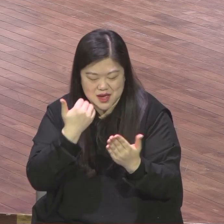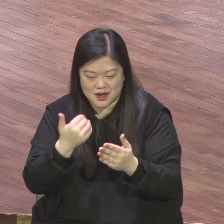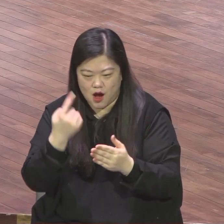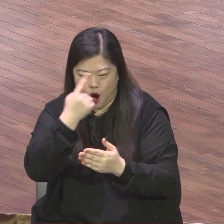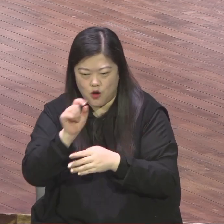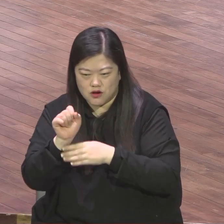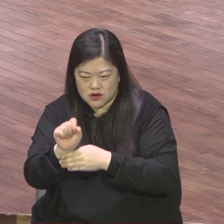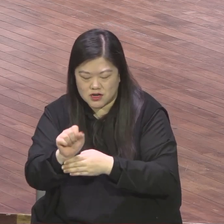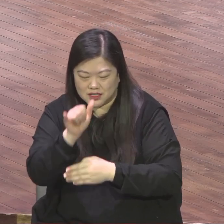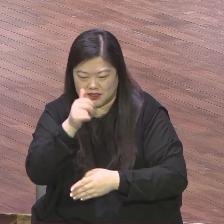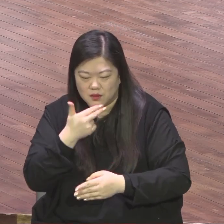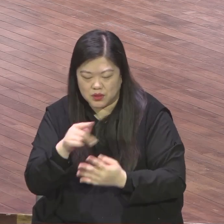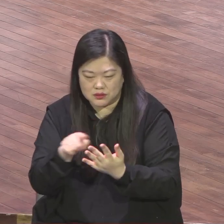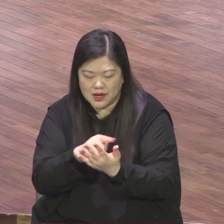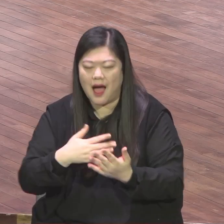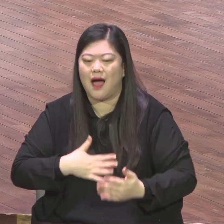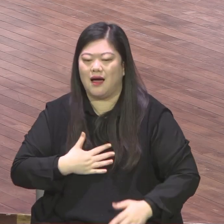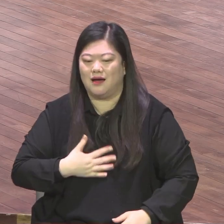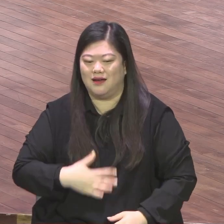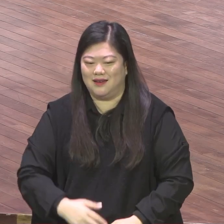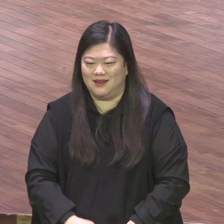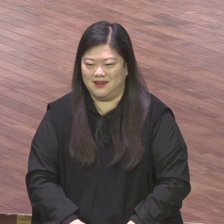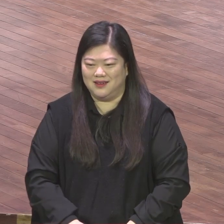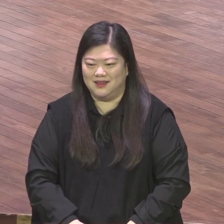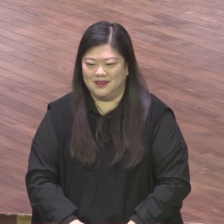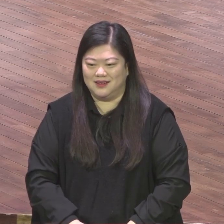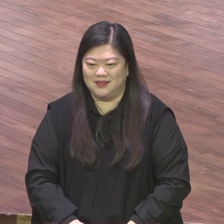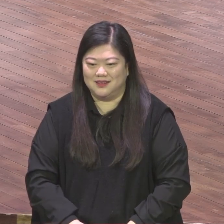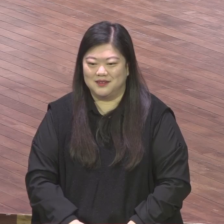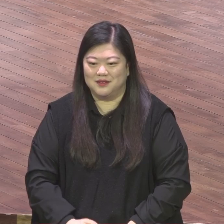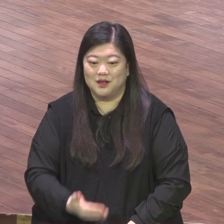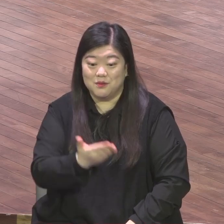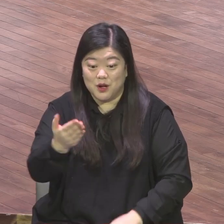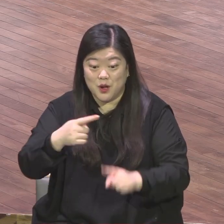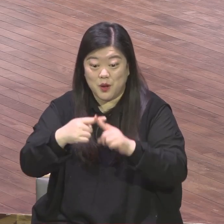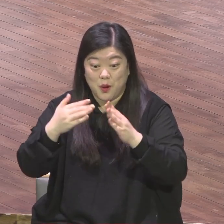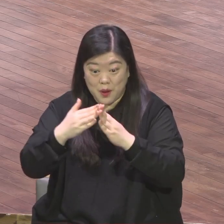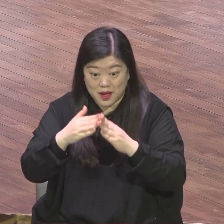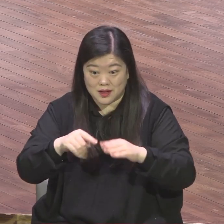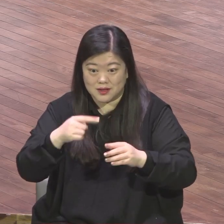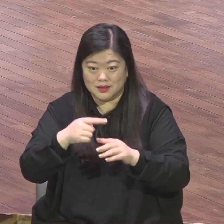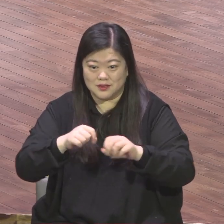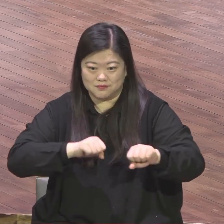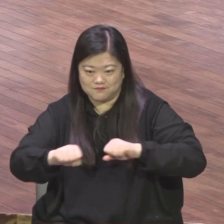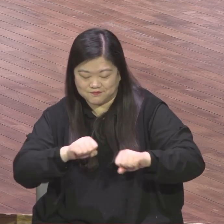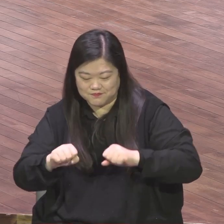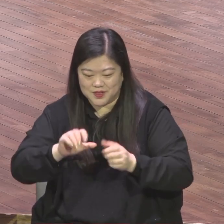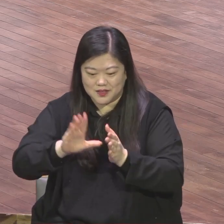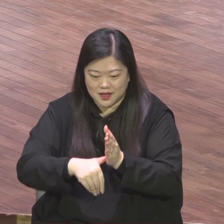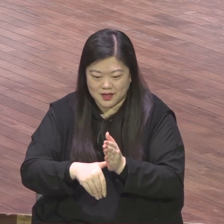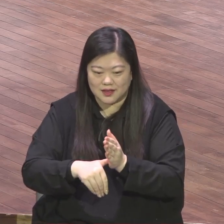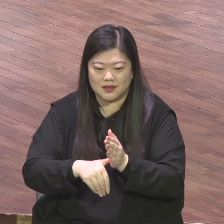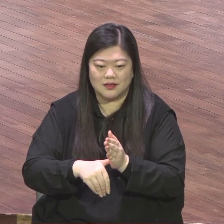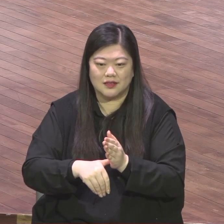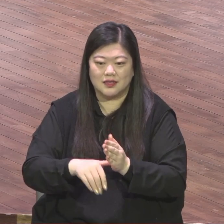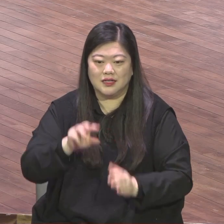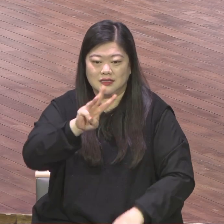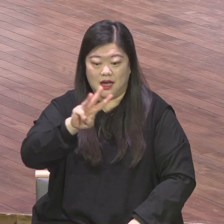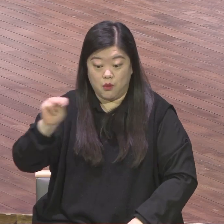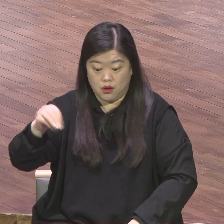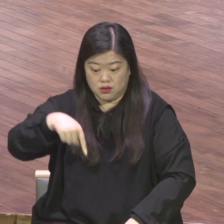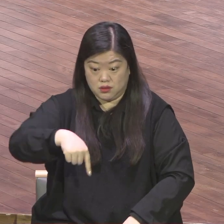하나님 기뻐하시고 하나님 원하는 거 여기에 하나님이 교회를 통해서 지역민족 세계 살리기 위해서 이 예원